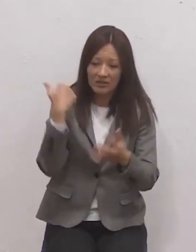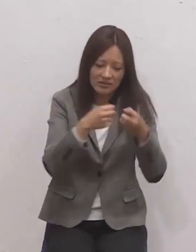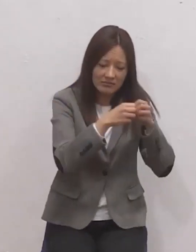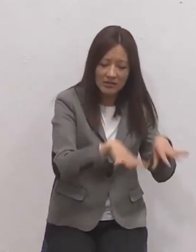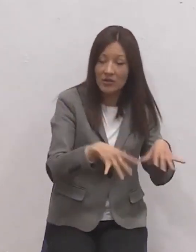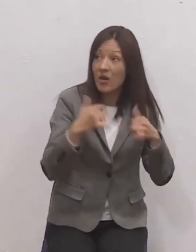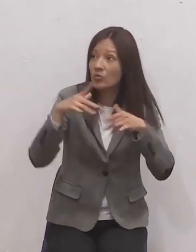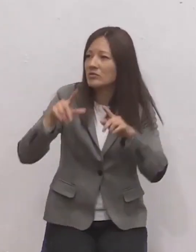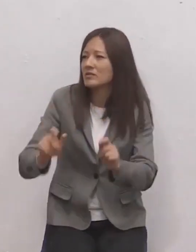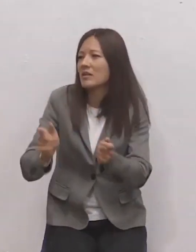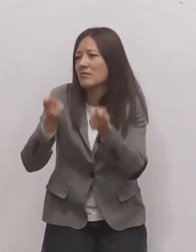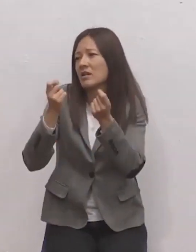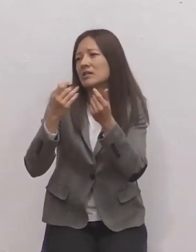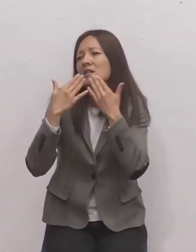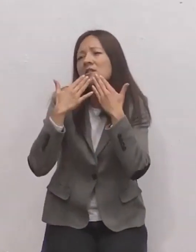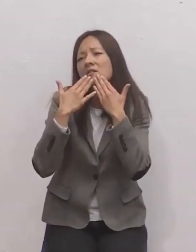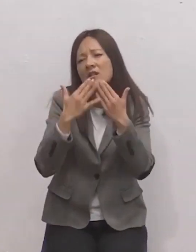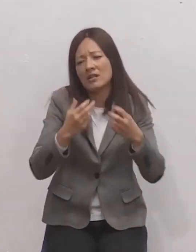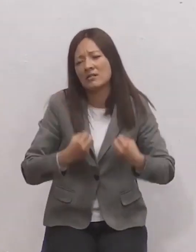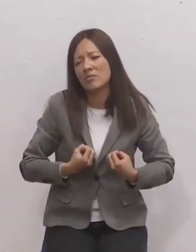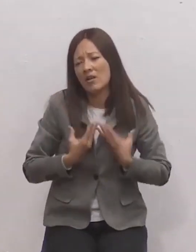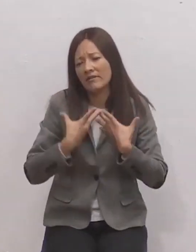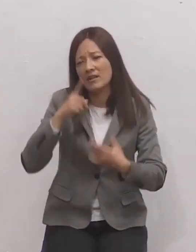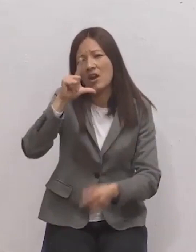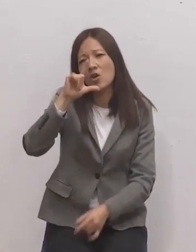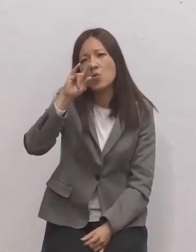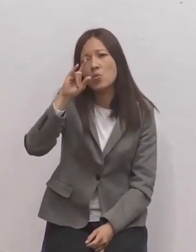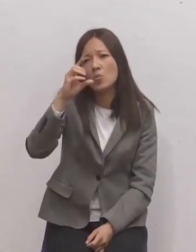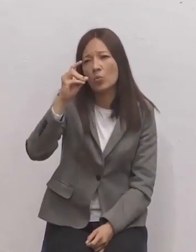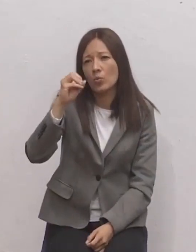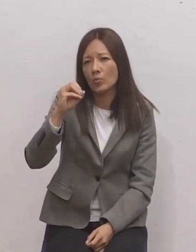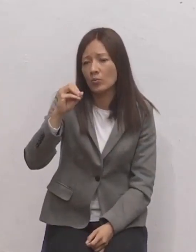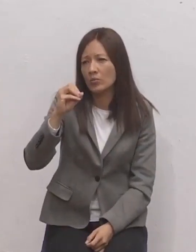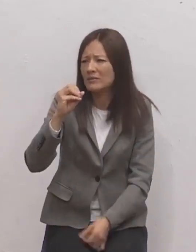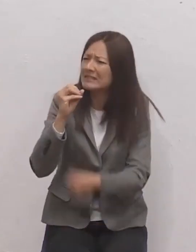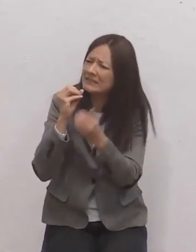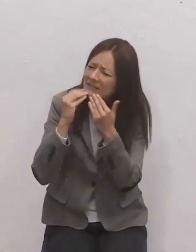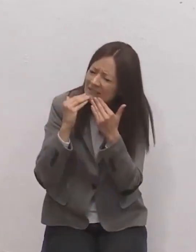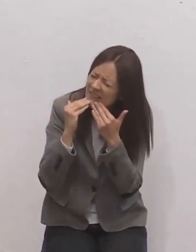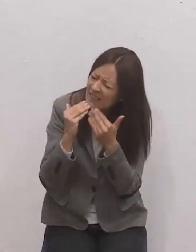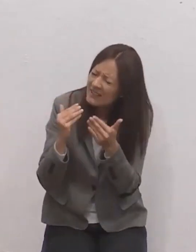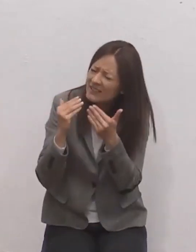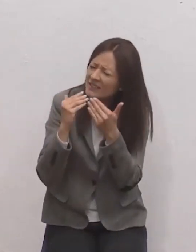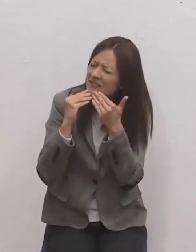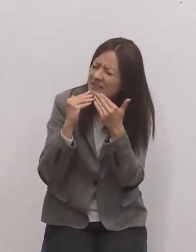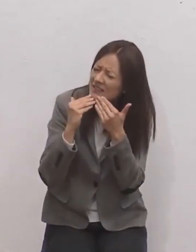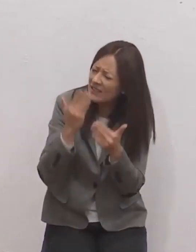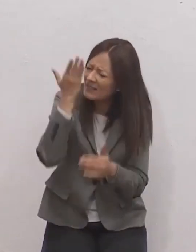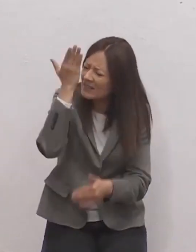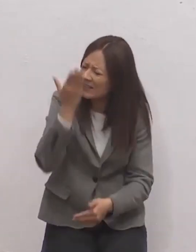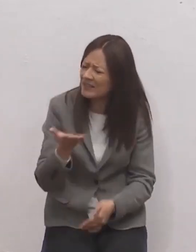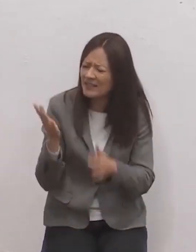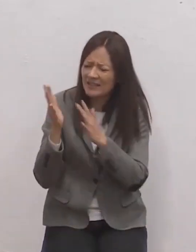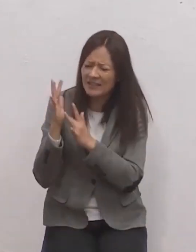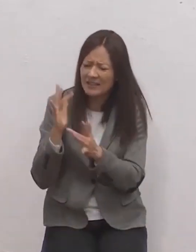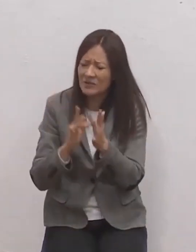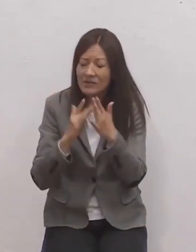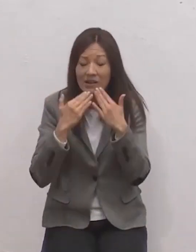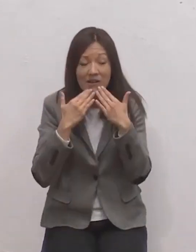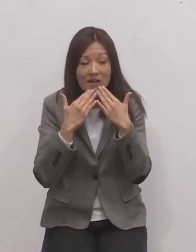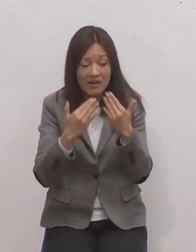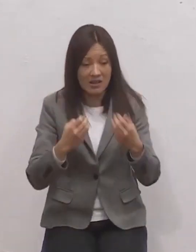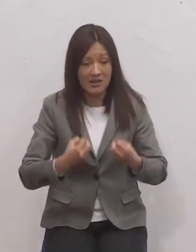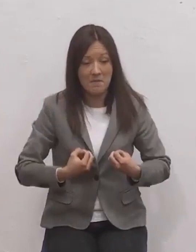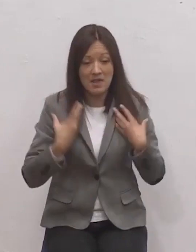estaba perdido y tú lo salvaste. Gracias por la vida, Señor, de Ludo, Señor. Gracias, gracias, gracias, Jesús. Gracias por la vida